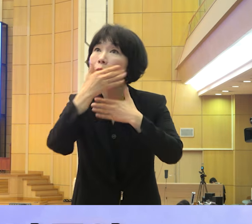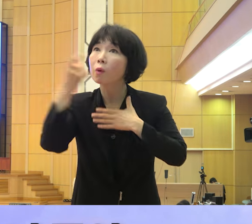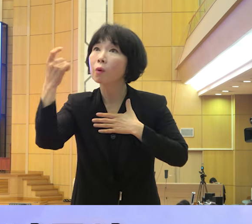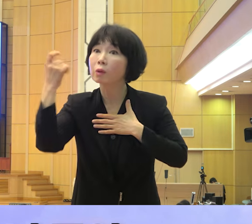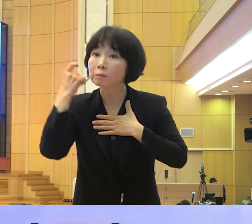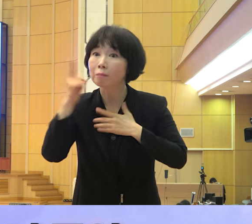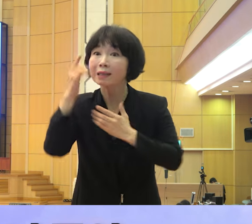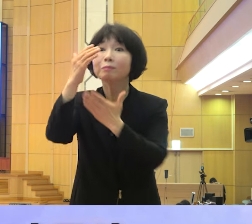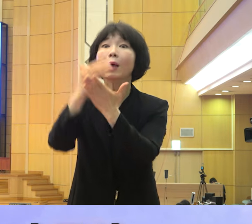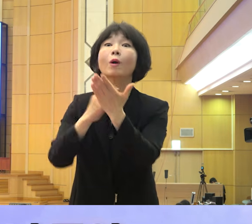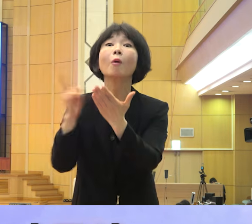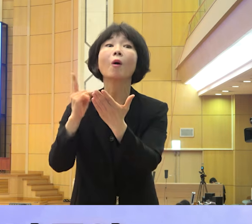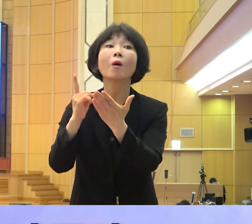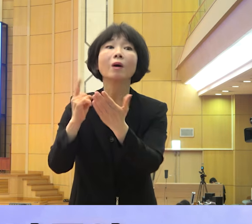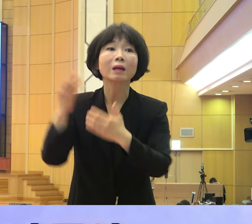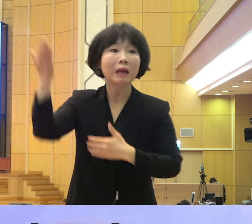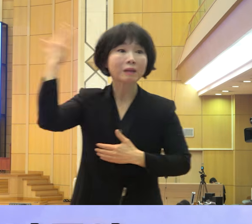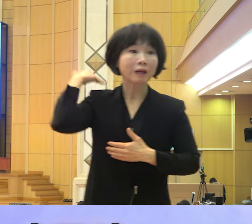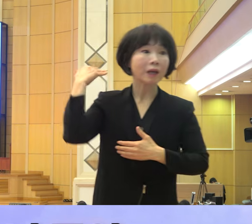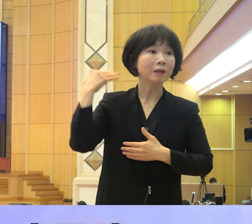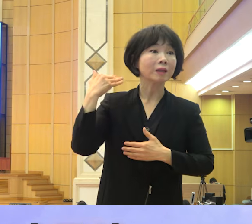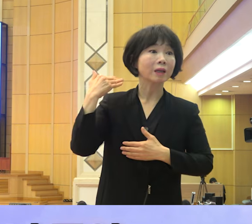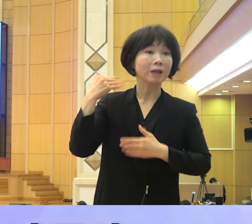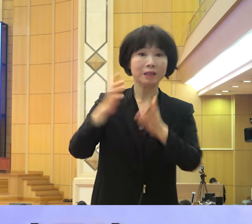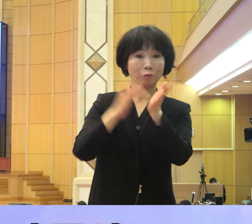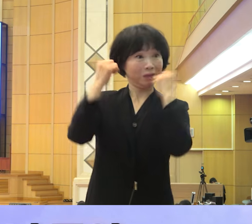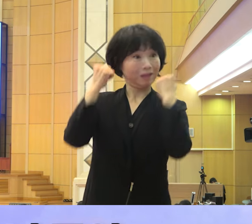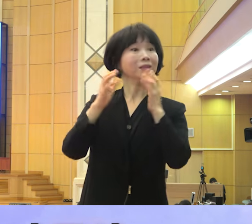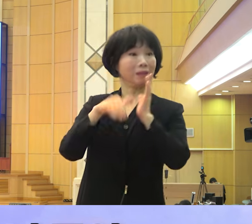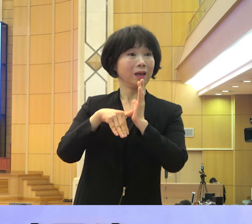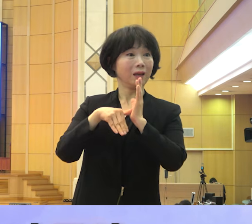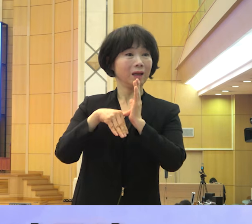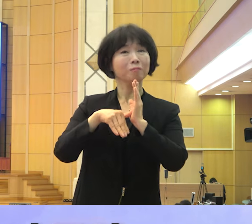보면요, 실로암에 망대가 무너져요.